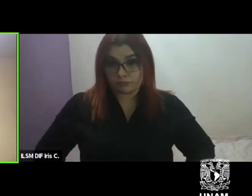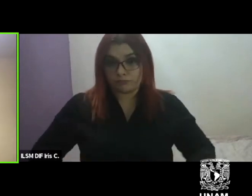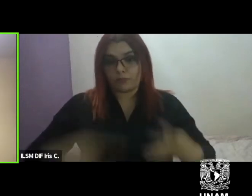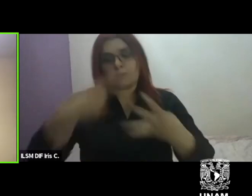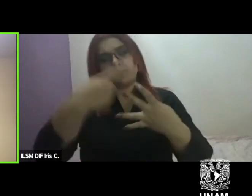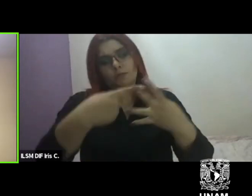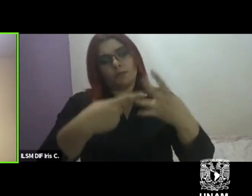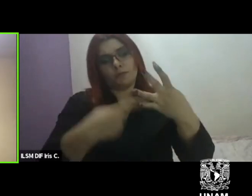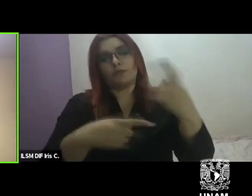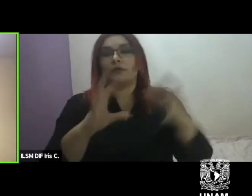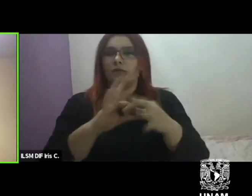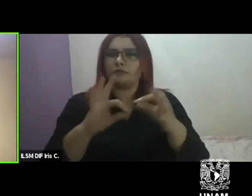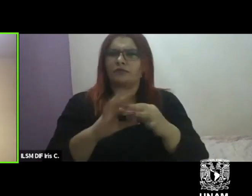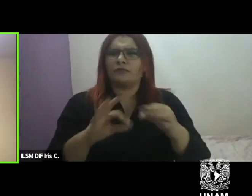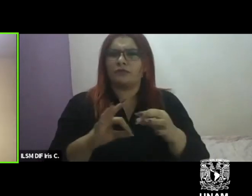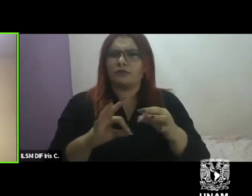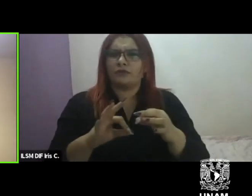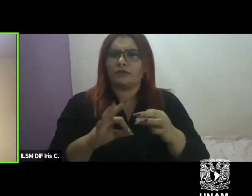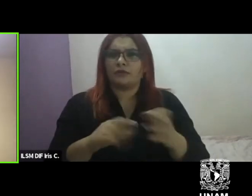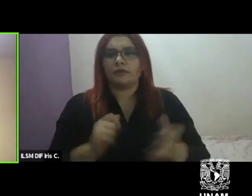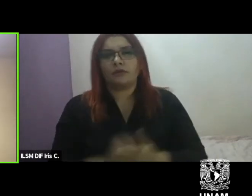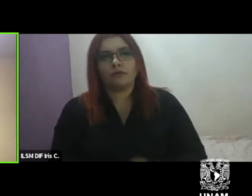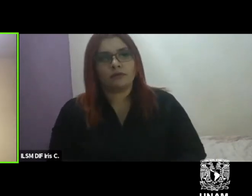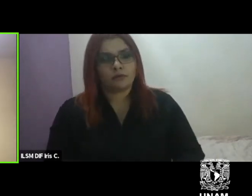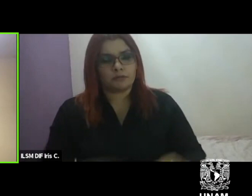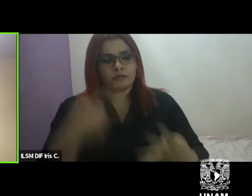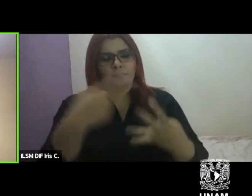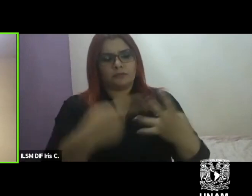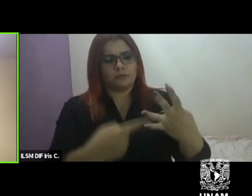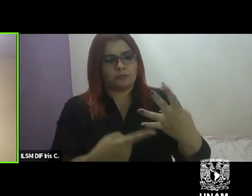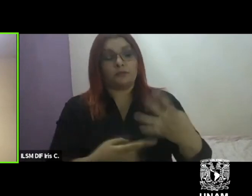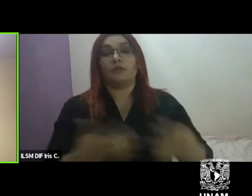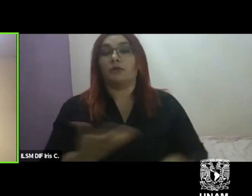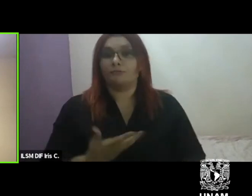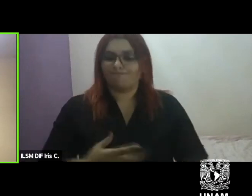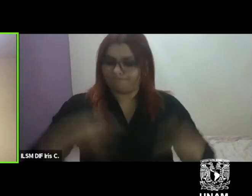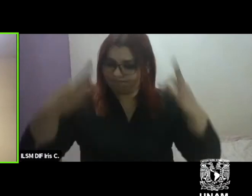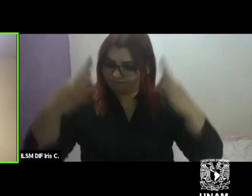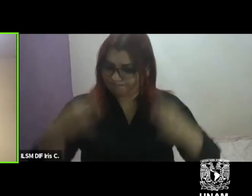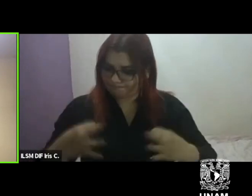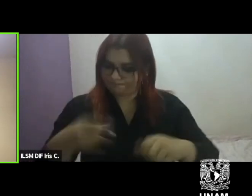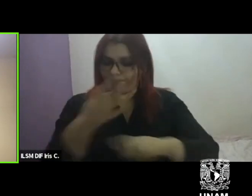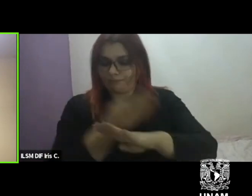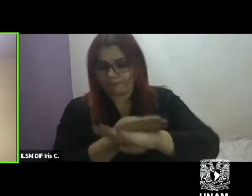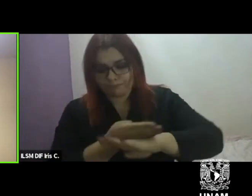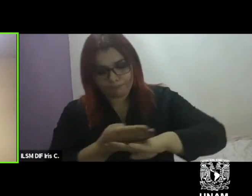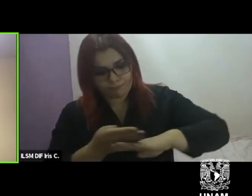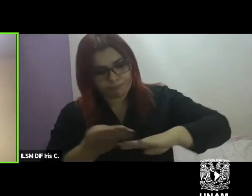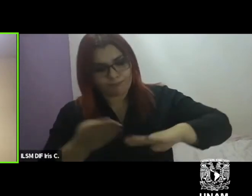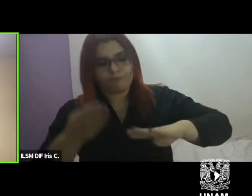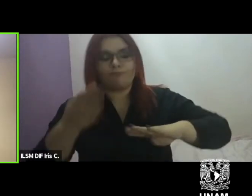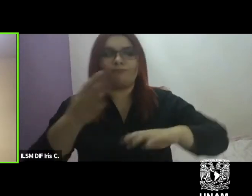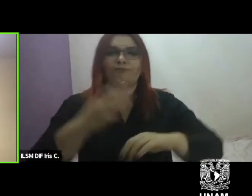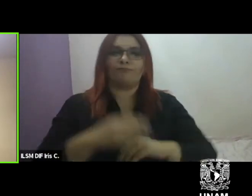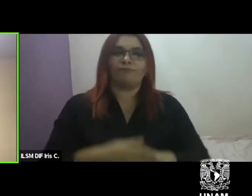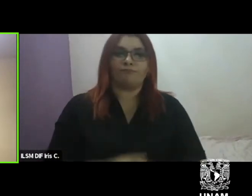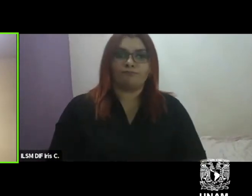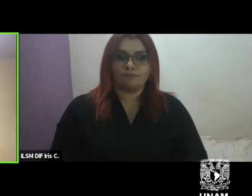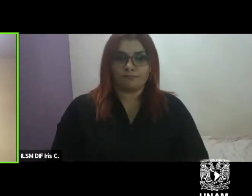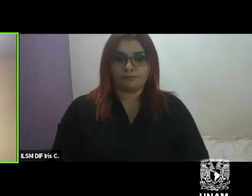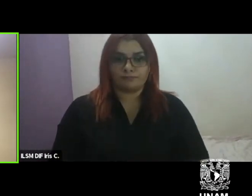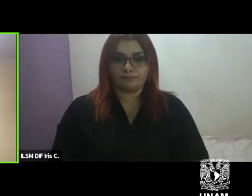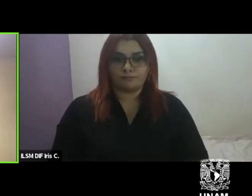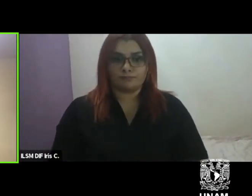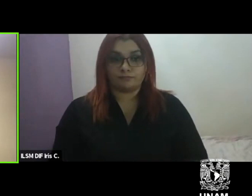¿no? Y hay que señalar que son cuerpos que corresponden a lo blanco también, ¿no? Ahora retomo